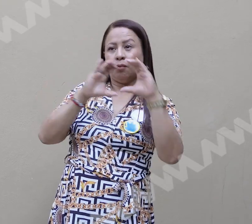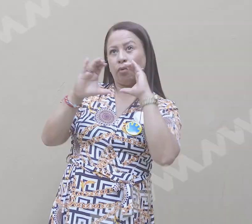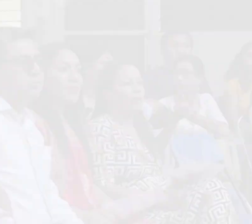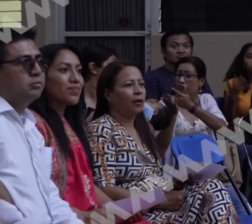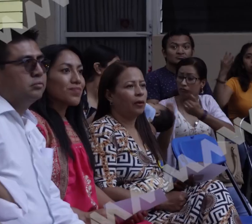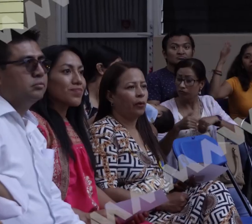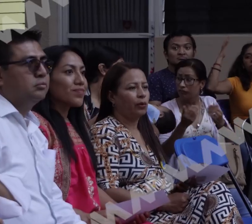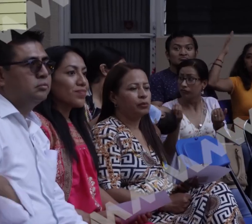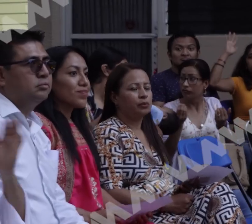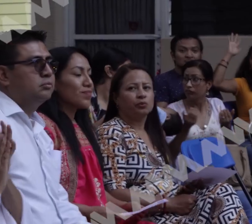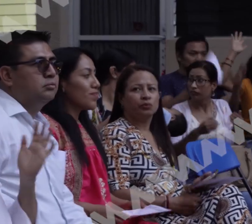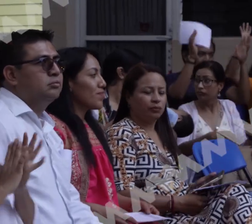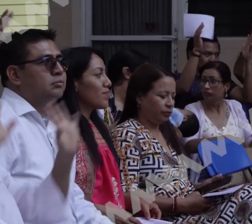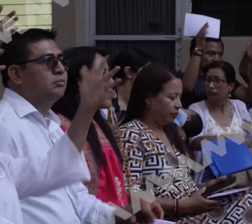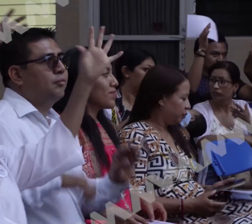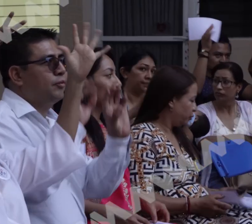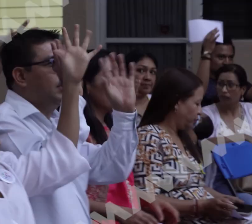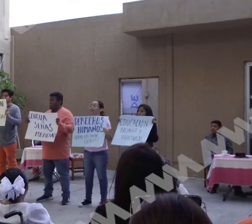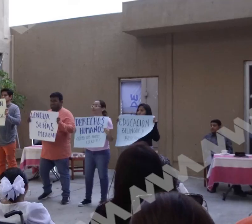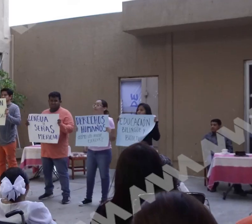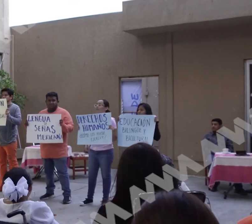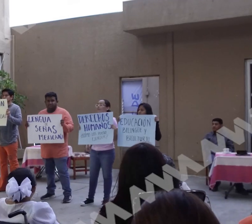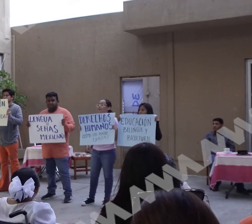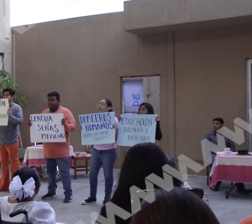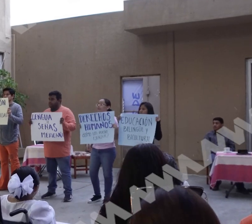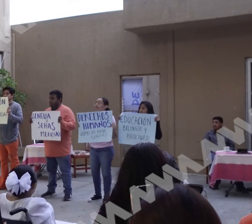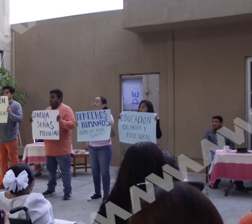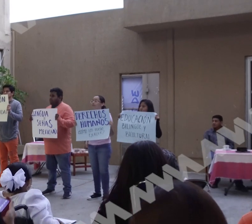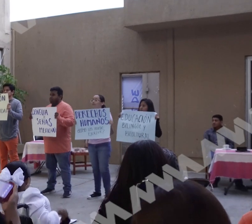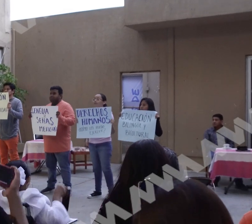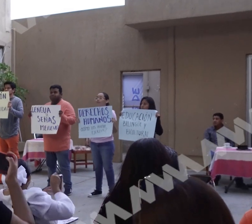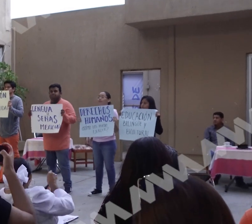auditiva. Con información de Óscar García e imágenes de Eric Díaz, MVM Digital.